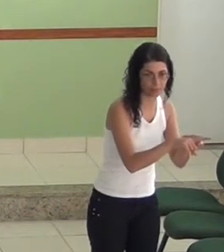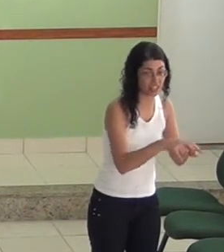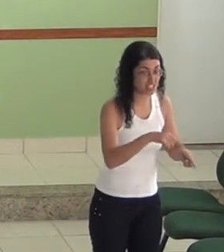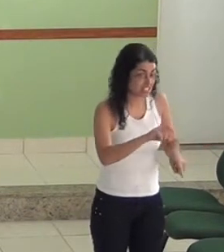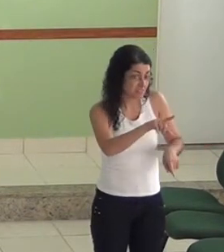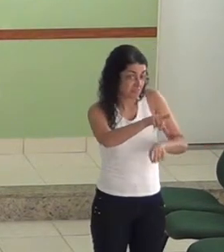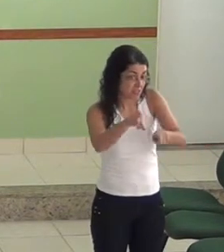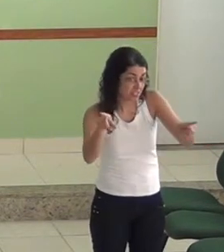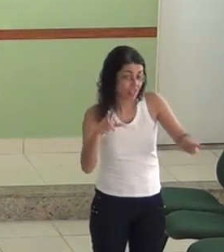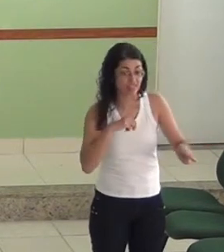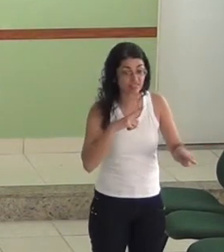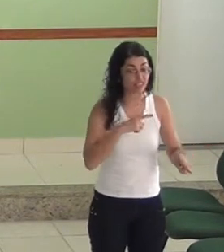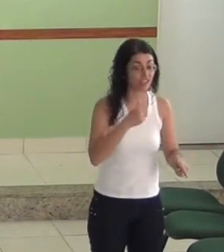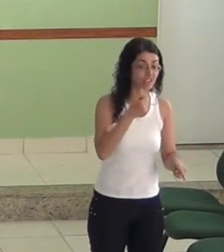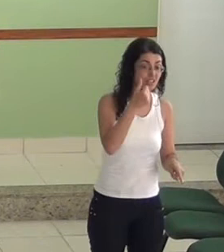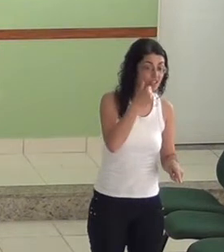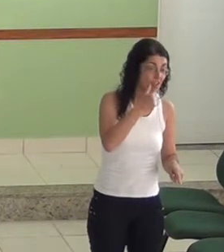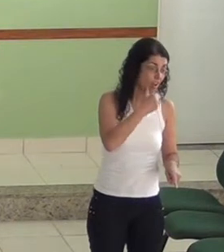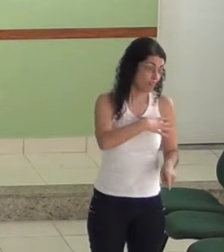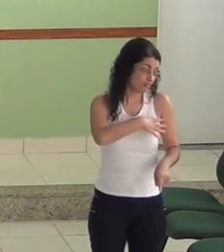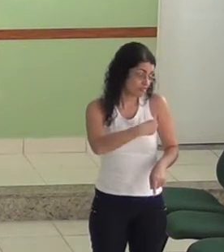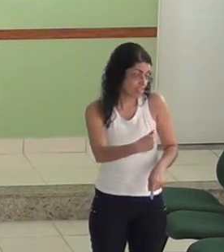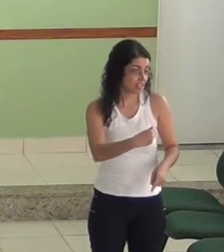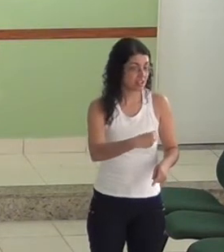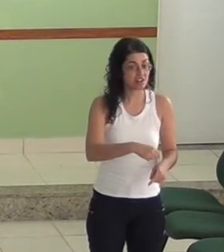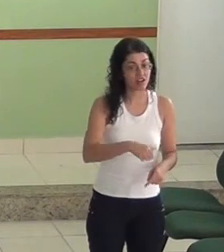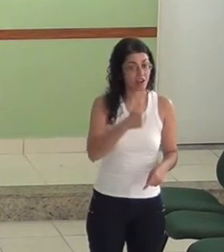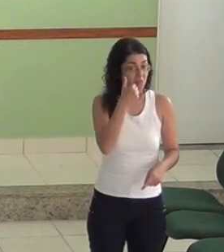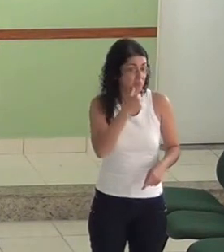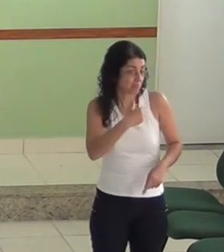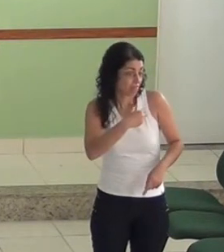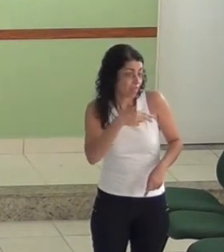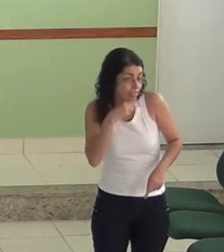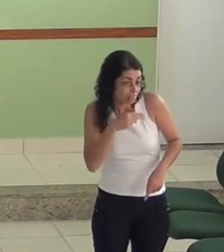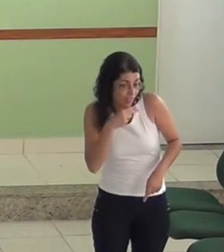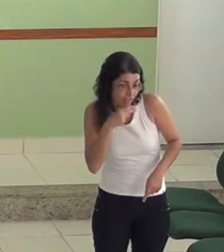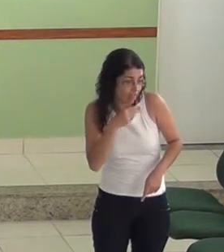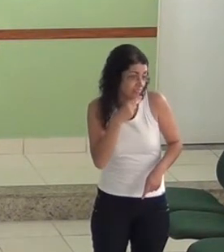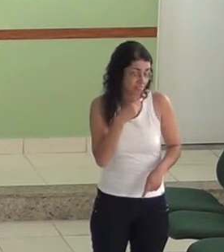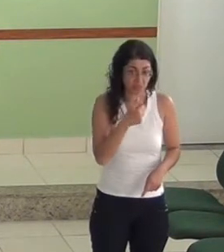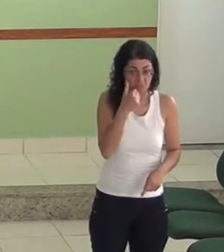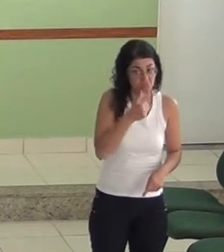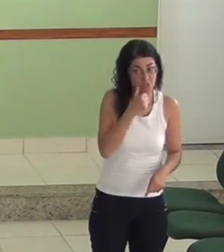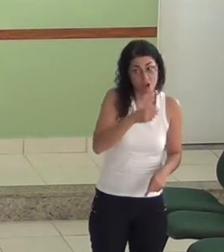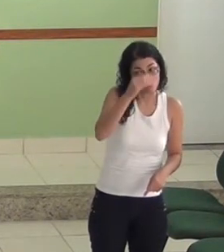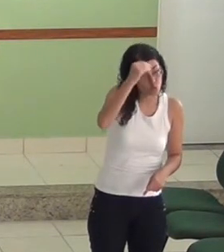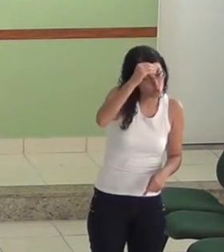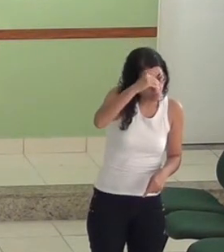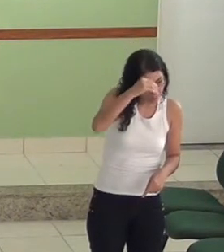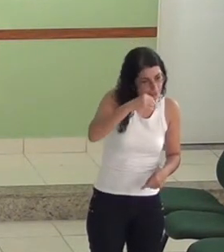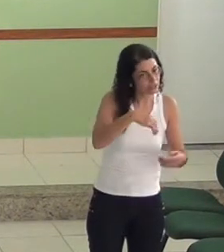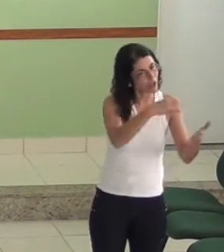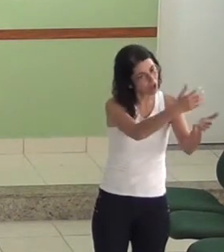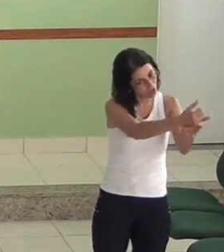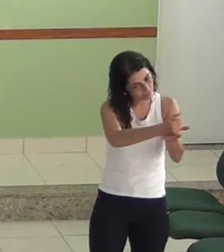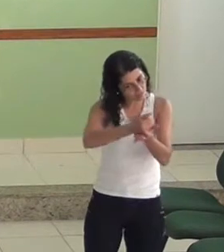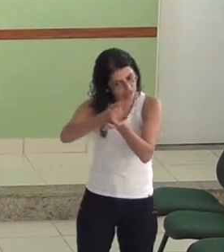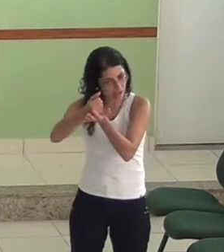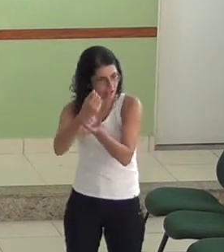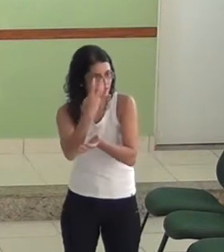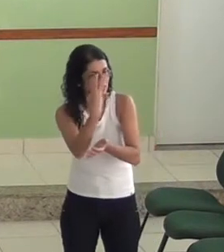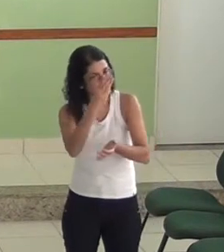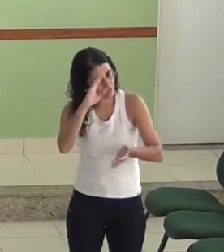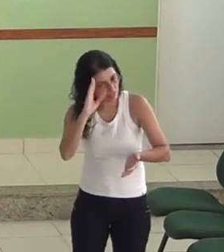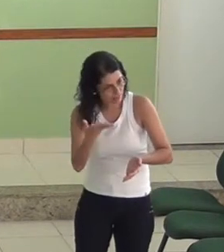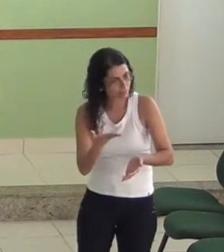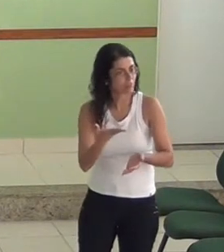uma sobrinha, uma neta, que tenha entre 8 a 16 anos, traga no domingo às 3h30. É uma programação especial para elas, é